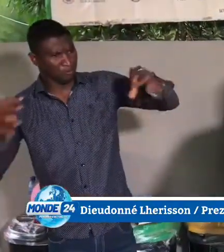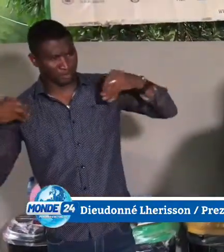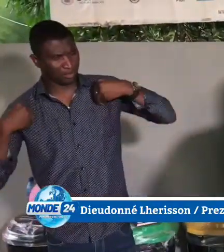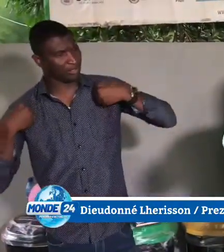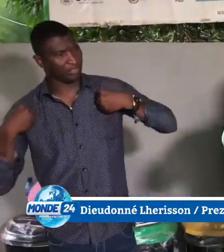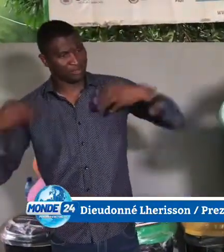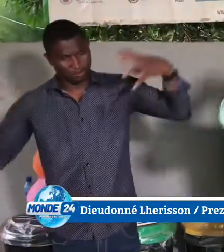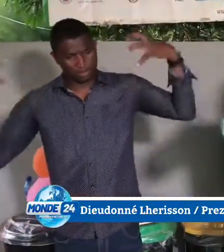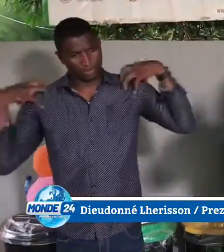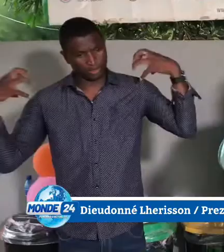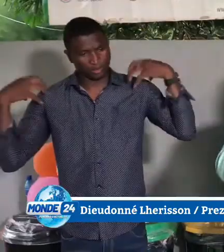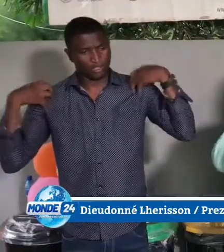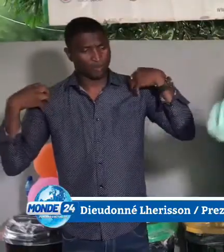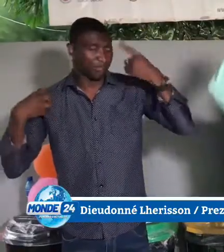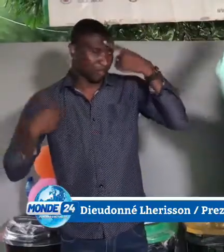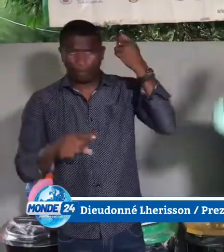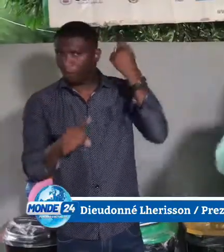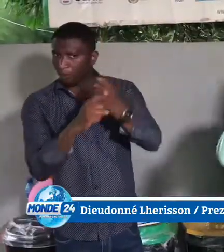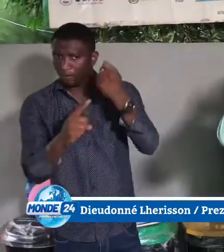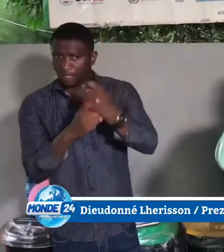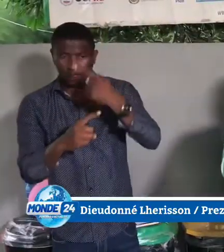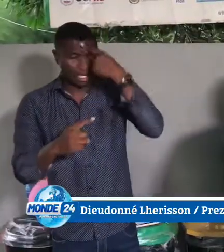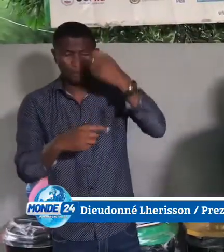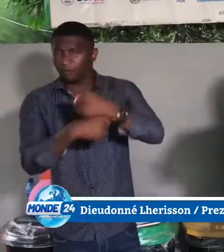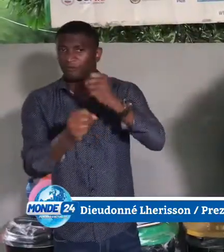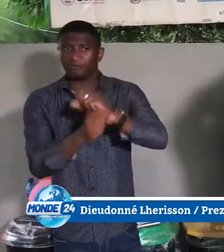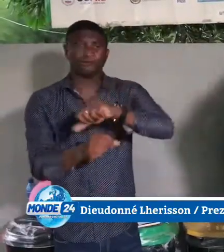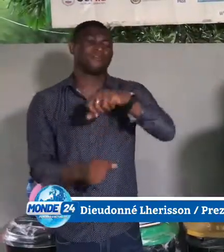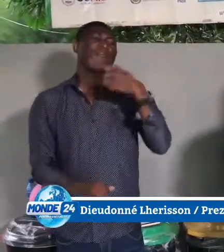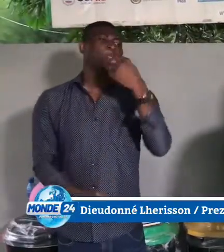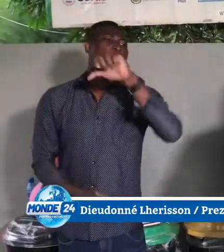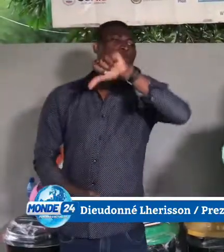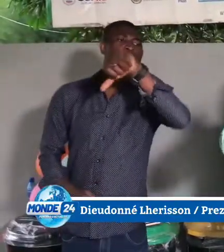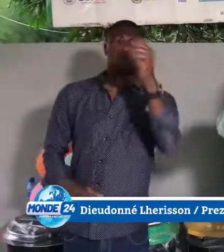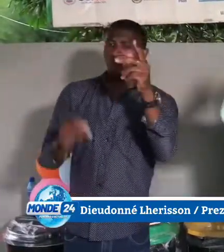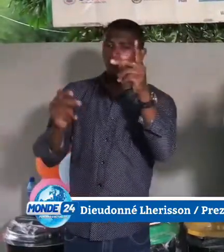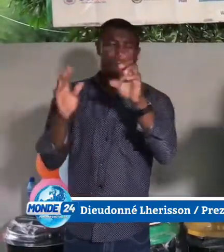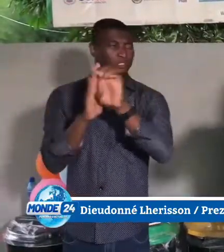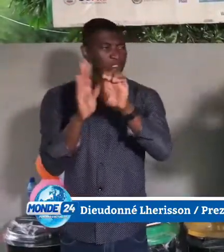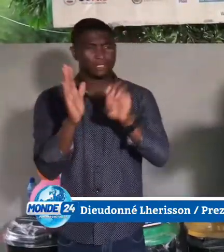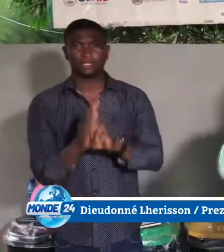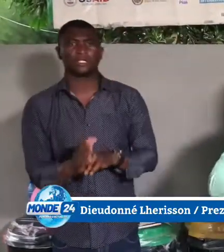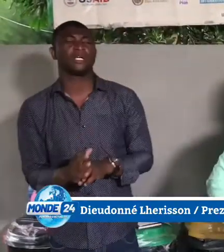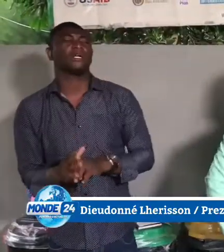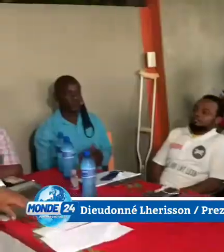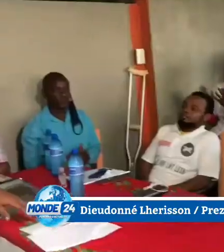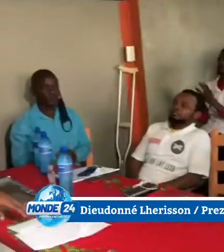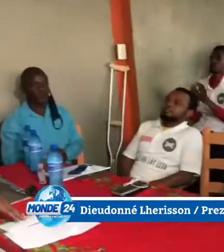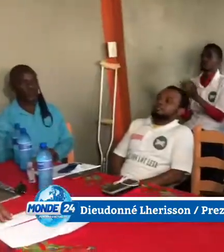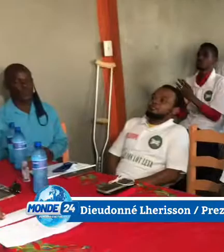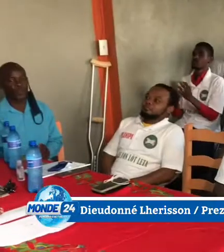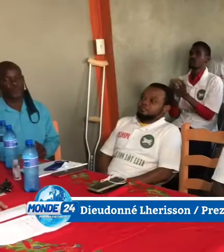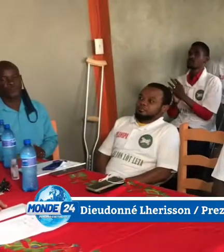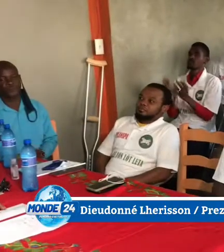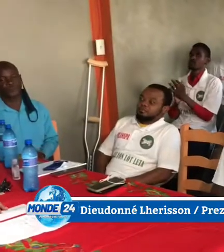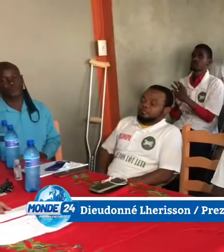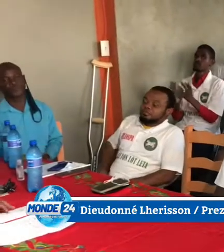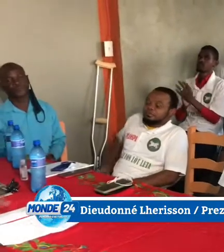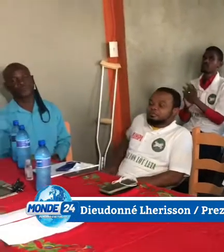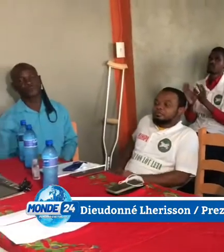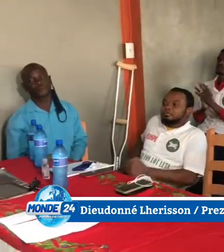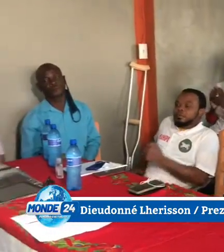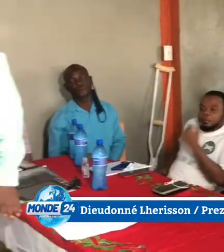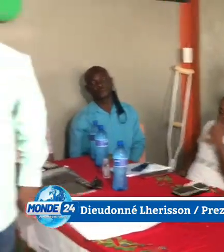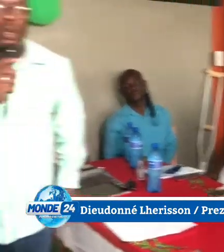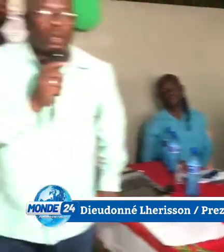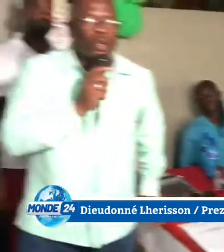combat pour nous construire l'autre l'État, un l'État côté tout le monde là-dedans. C'est un plaisir